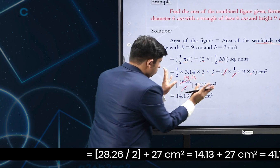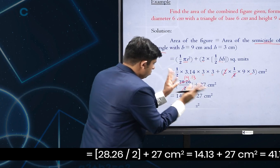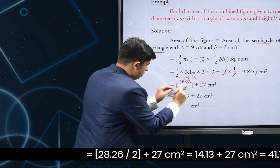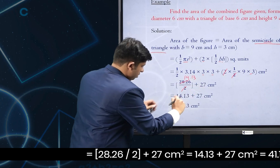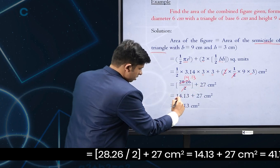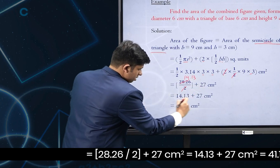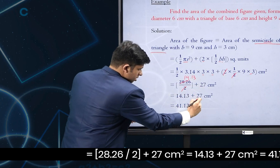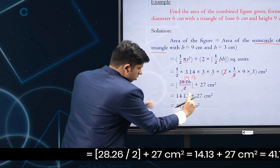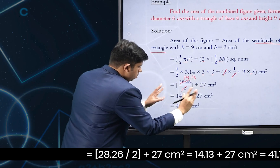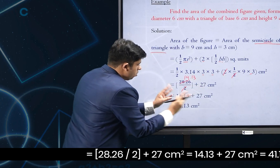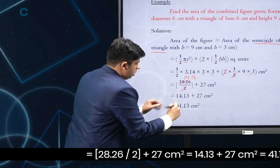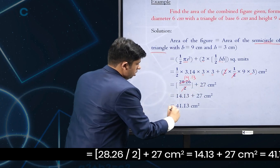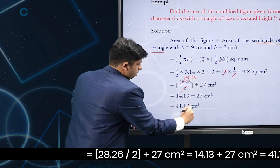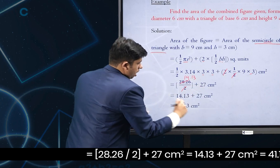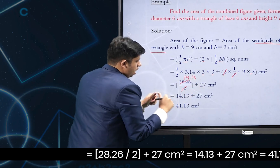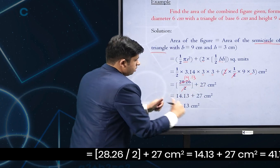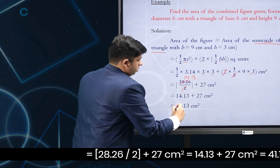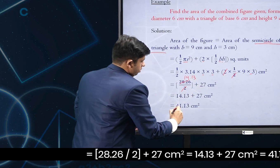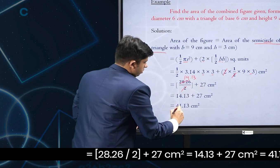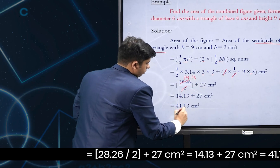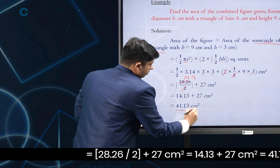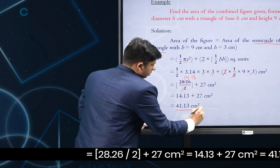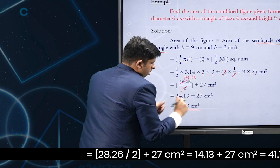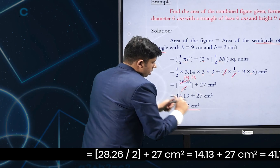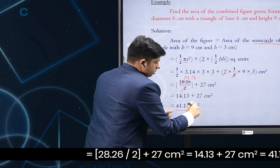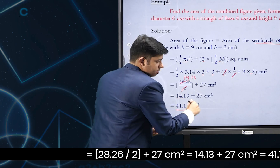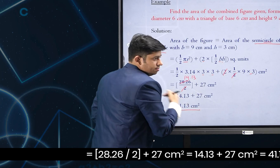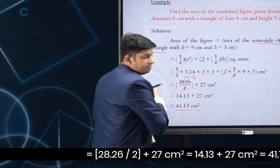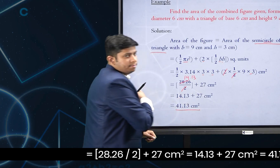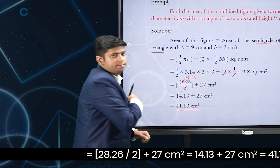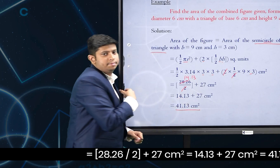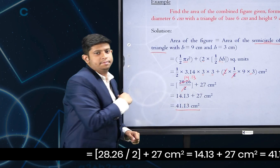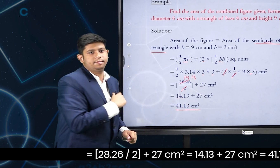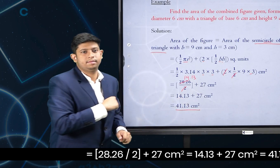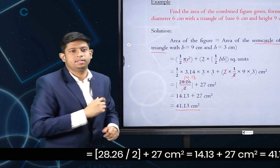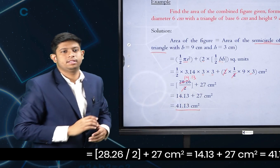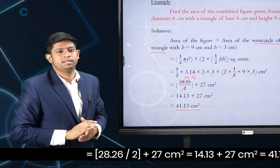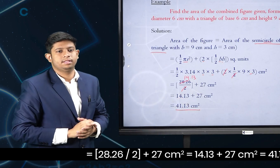14.13 கூட்டல் 27 சென்டிமீட்டர் மேலிலக்கு 2. ஈடு